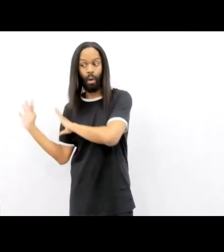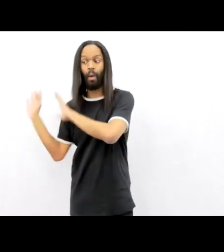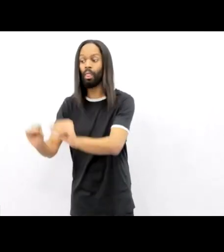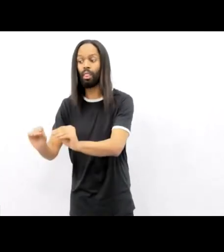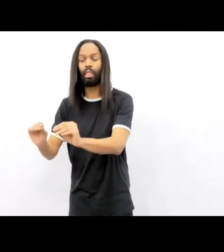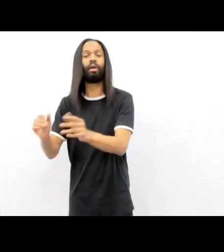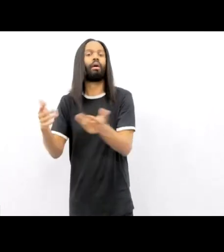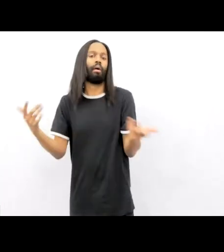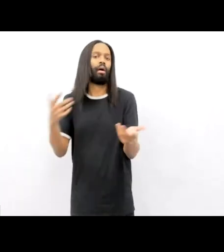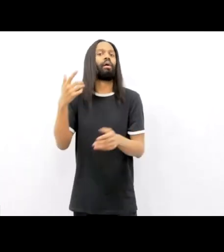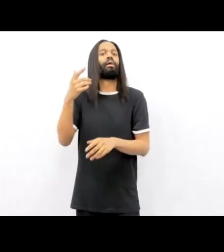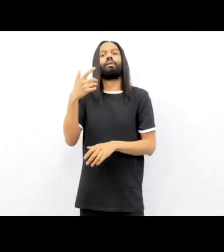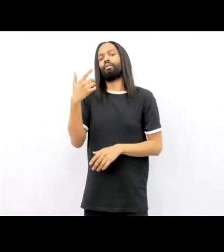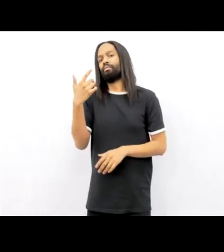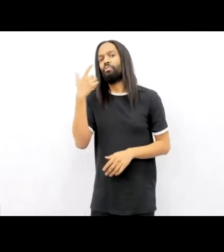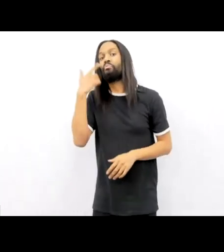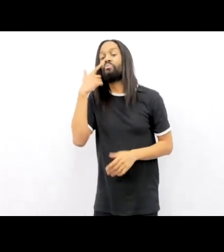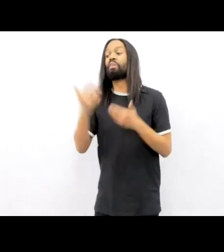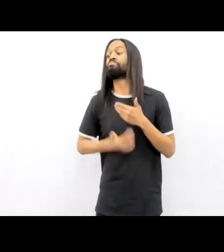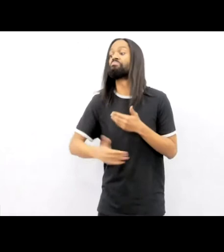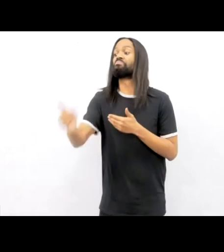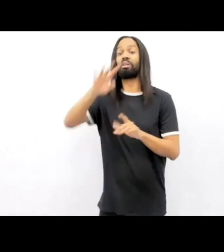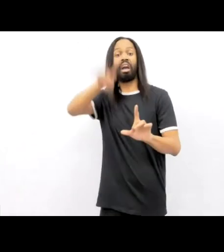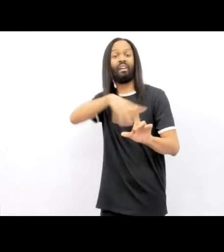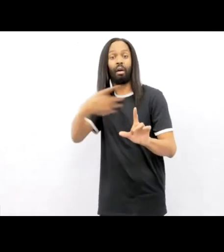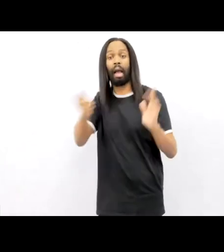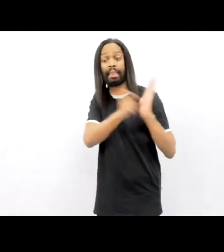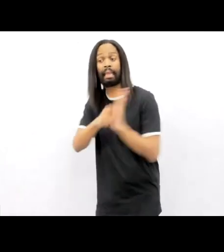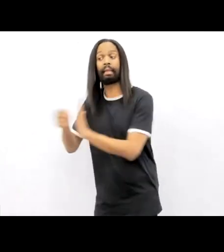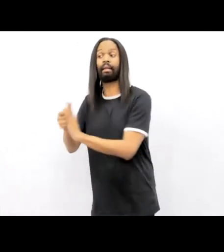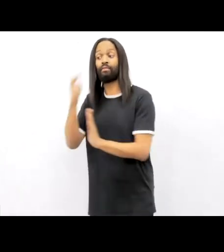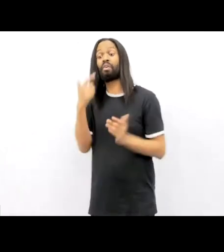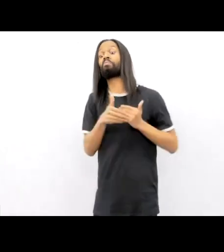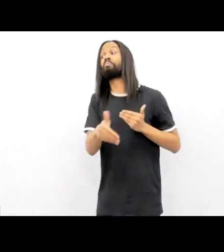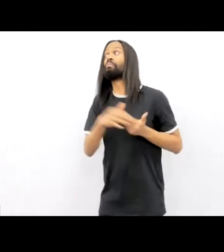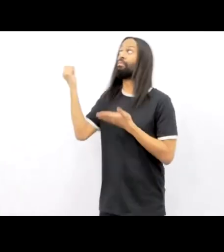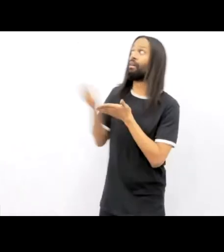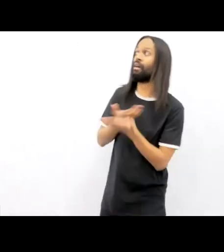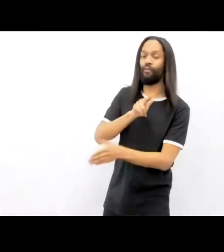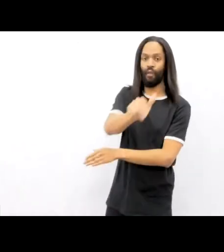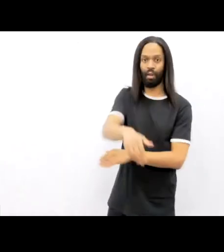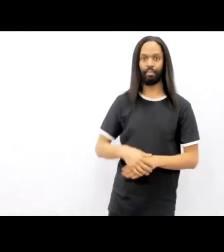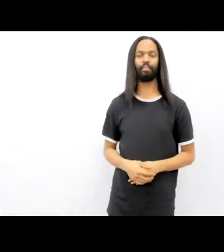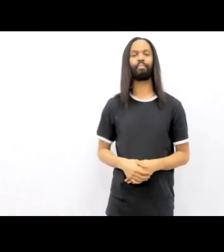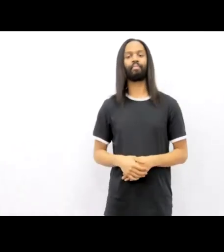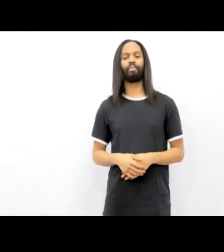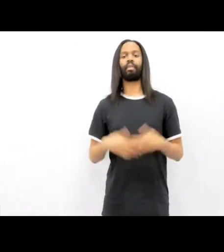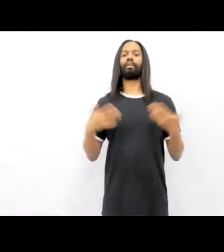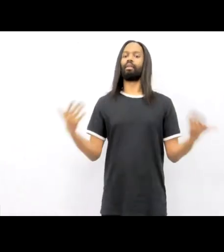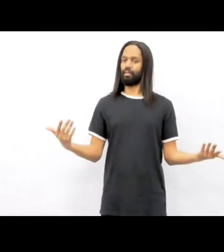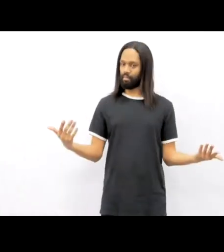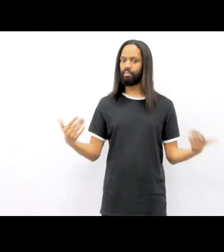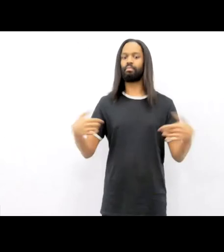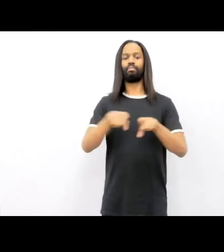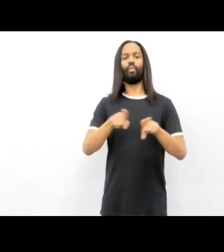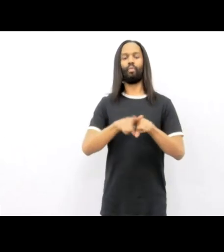des calendriers, des rythmes qui vous seront précisés prochainement dans les semaines qui viennent. Nous allons travailler néanmoins, nous travaillons